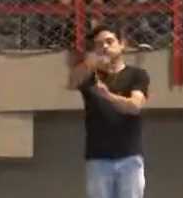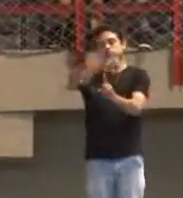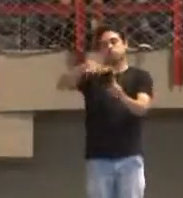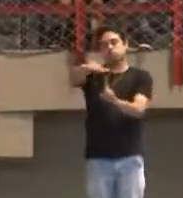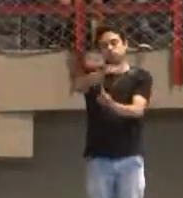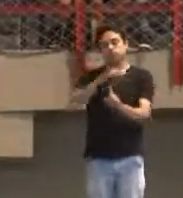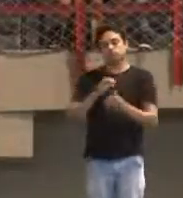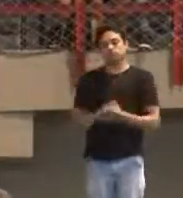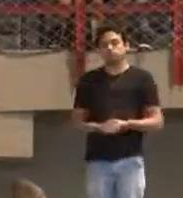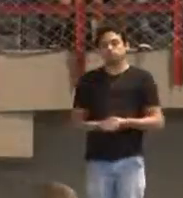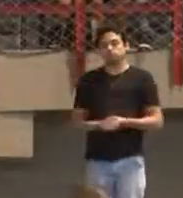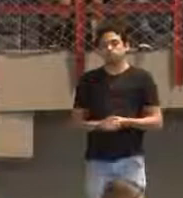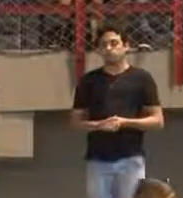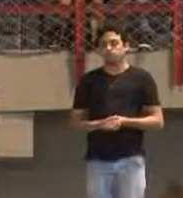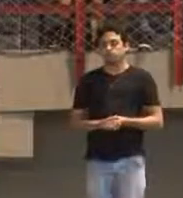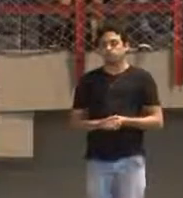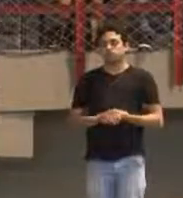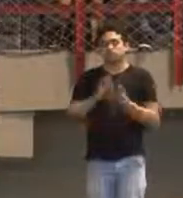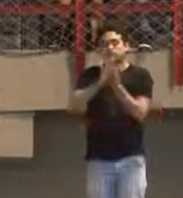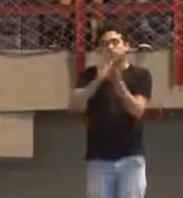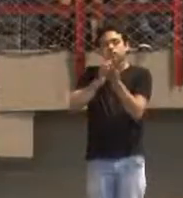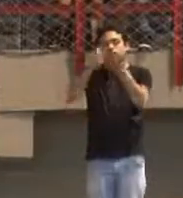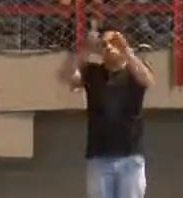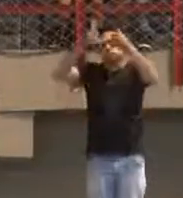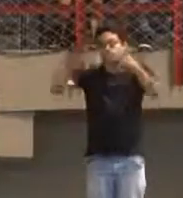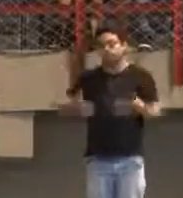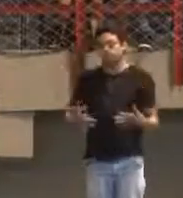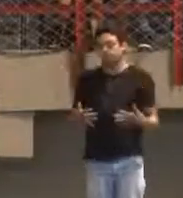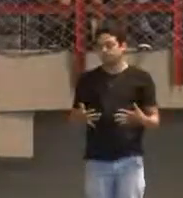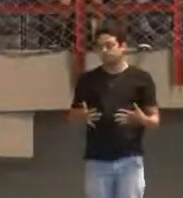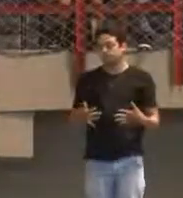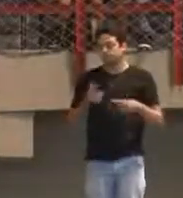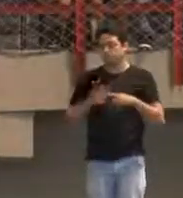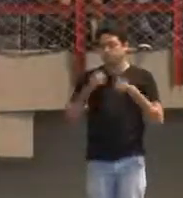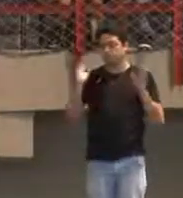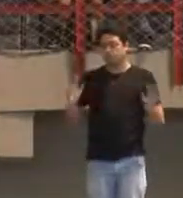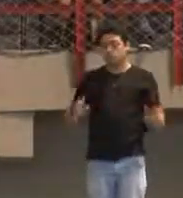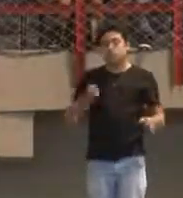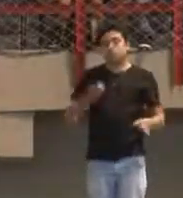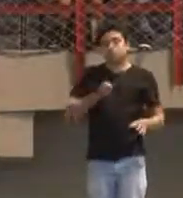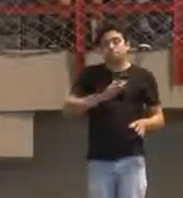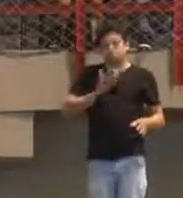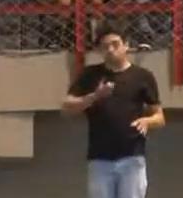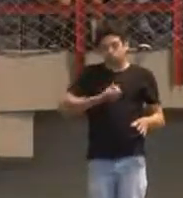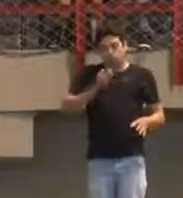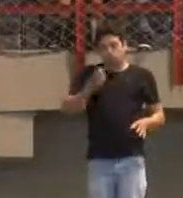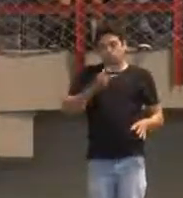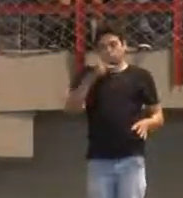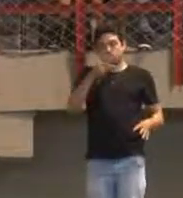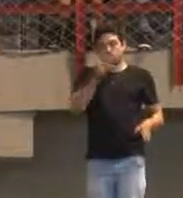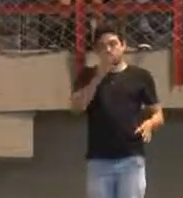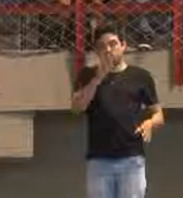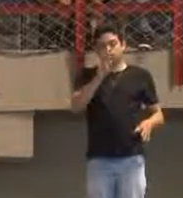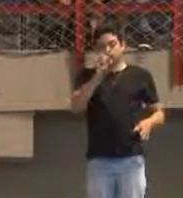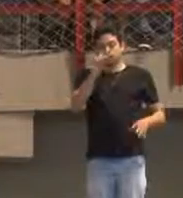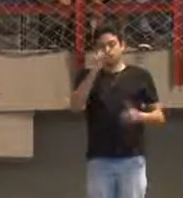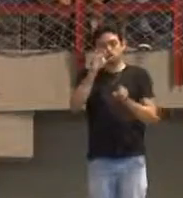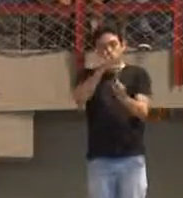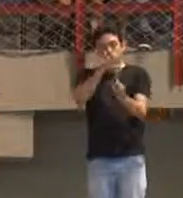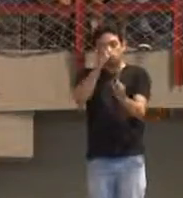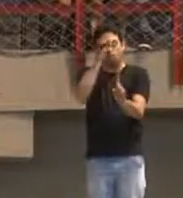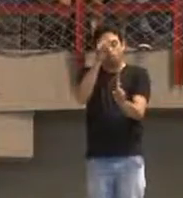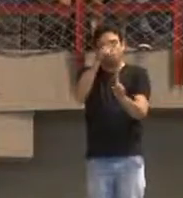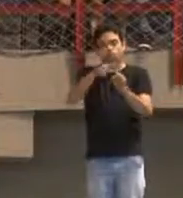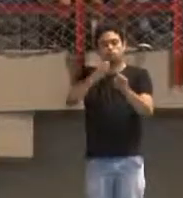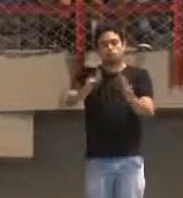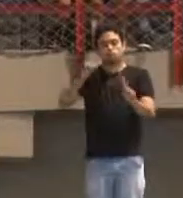Vamos tirar essa observação aí direitinho, observe. A poesia parnasiana ela é um pouco alienada, porque fala